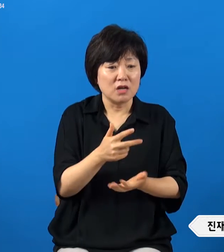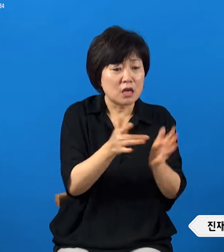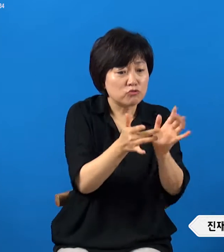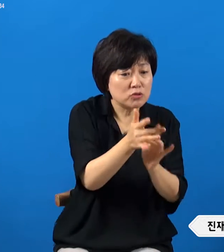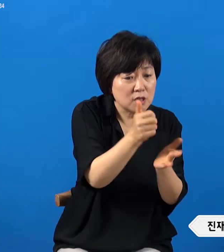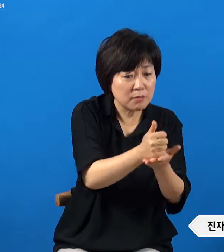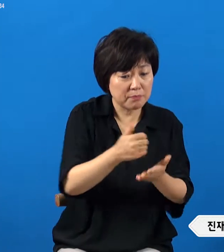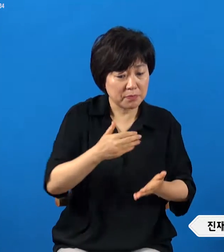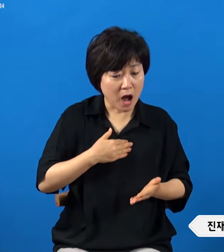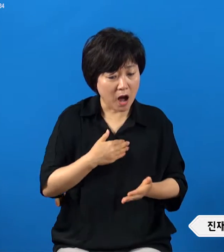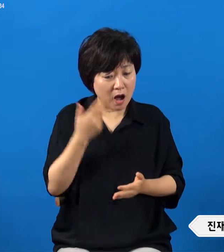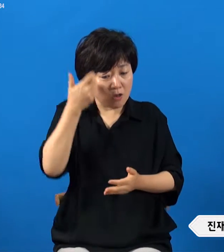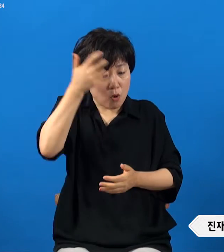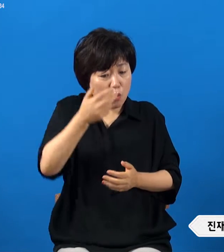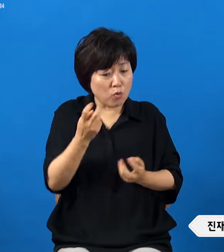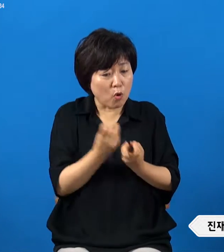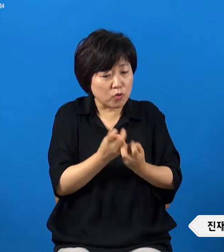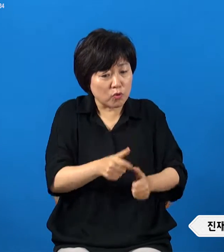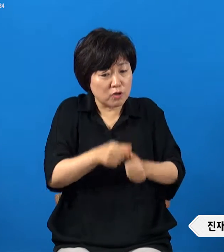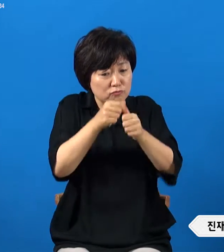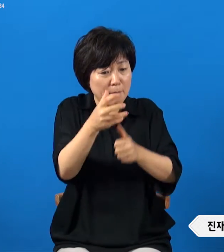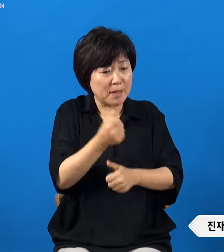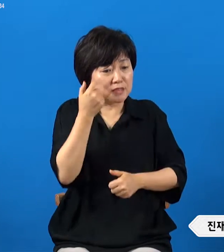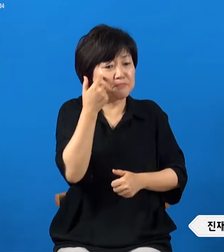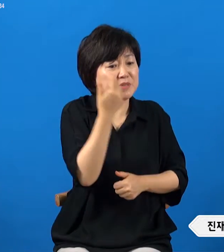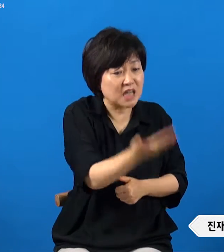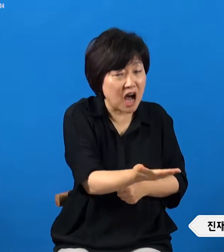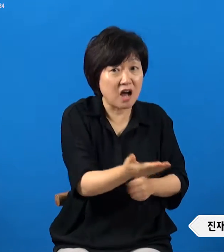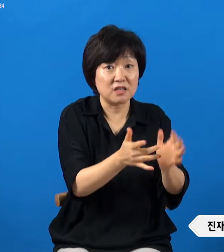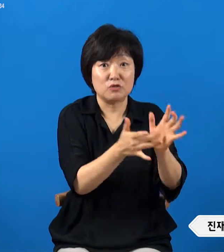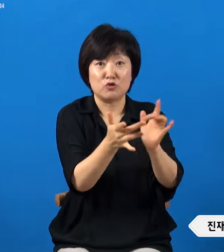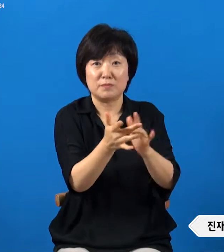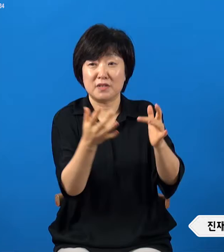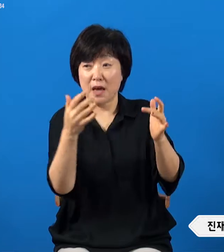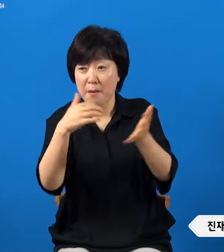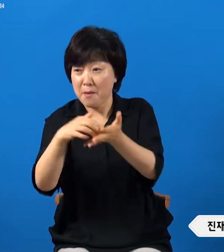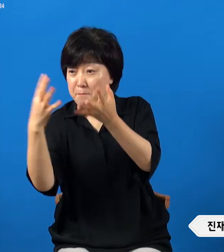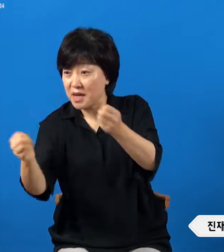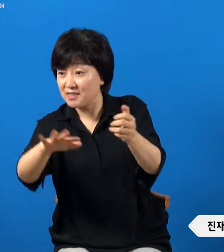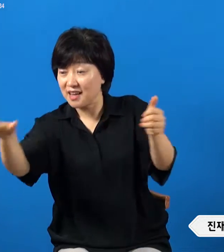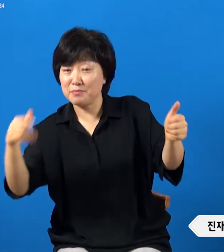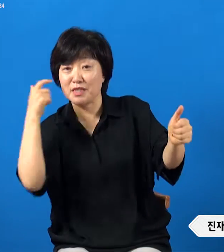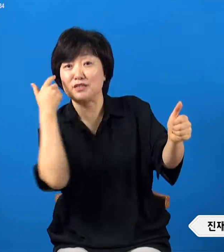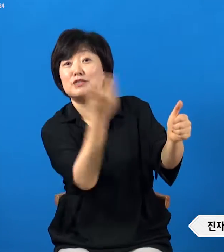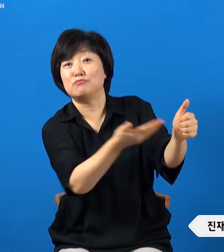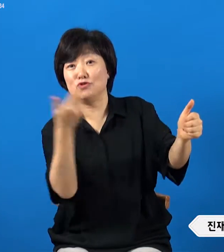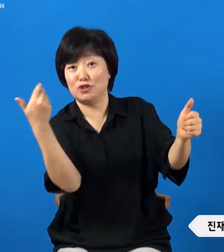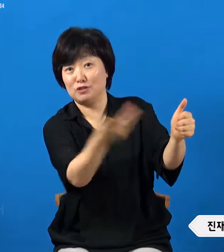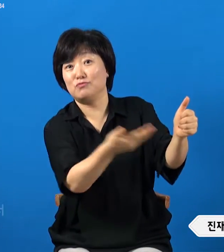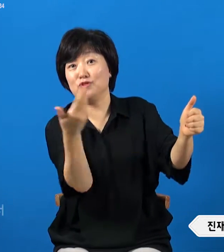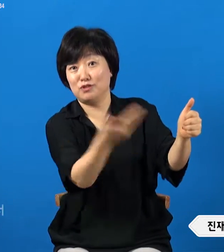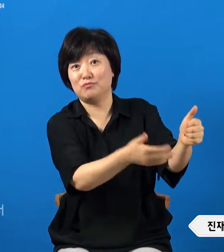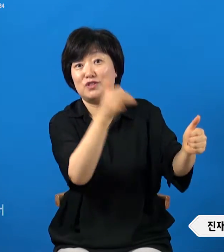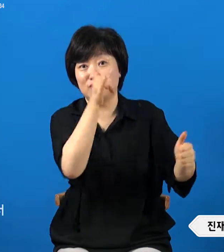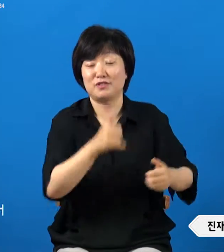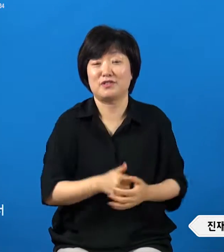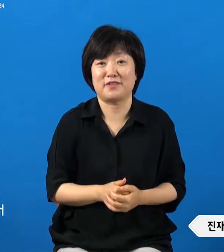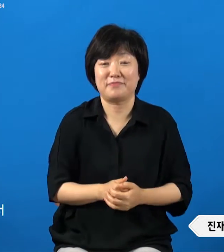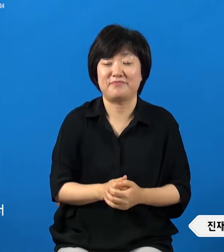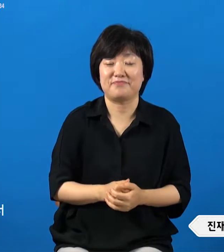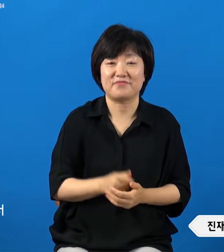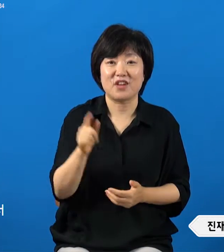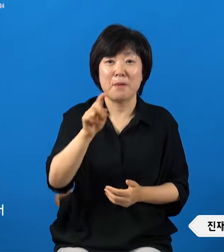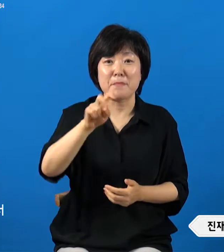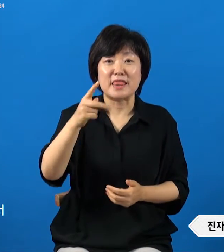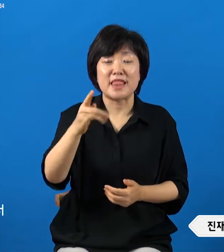구원을 받겠습니까? 이 질문이 드려지는 모습을 우리는 발견하게 됩니다. 마태복음 19장입니다. 어떤 사람이